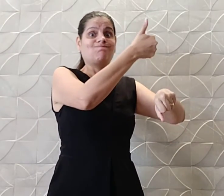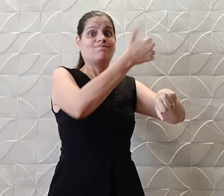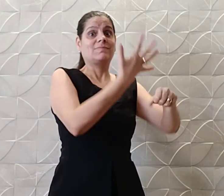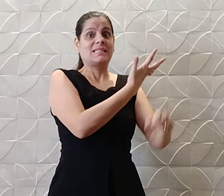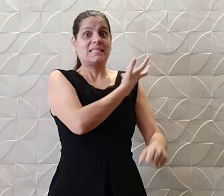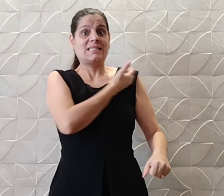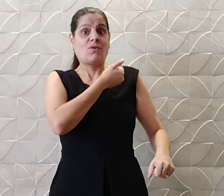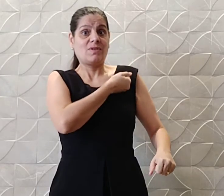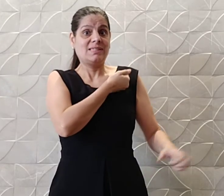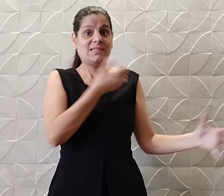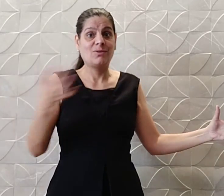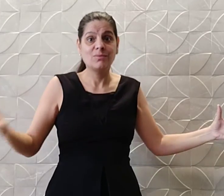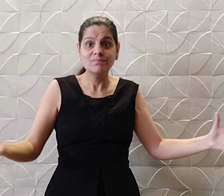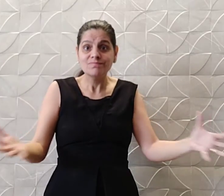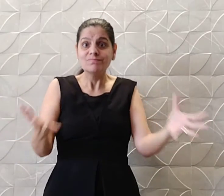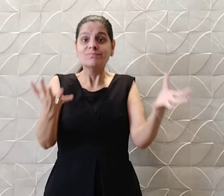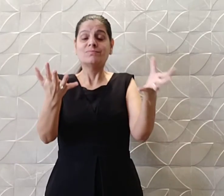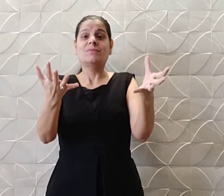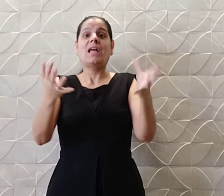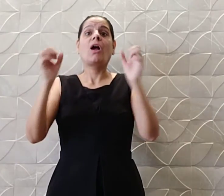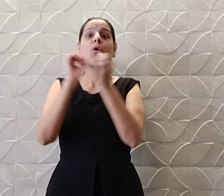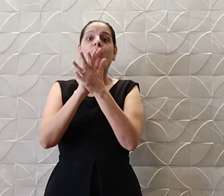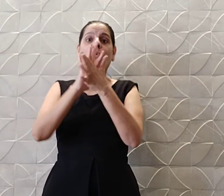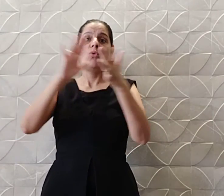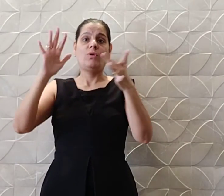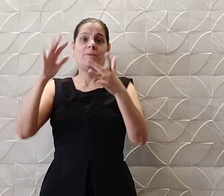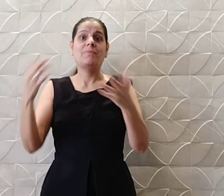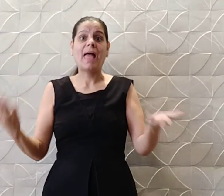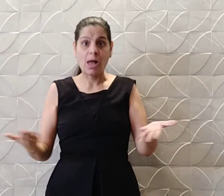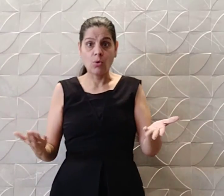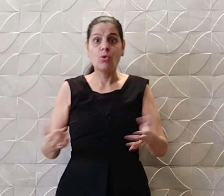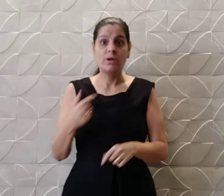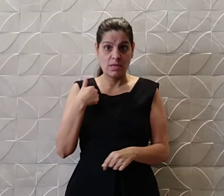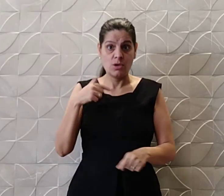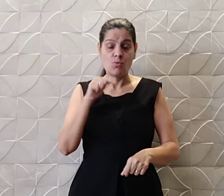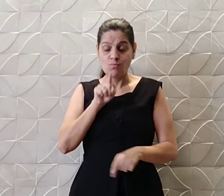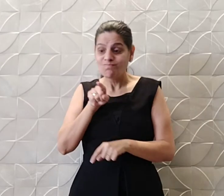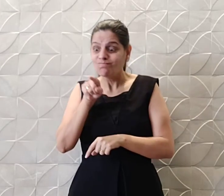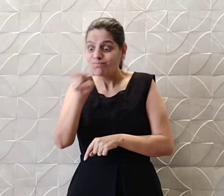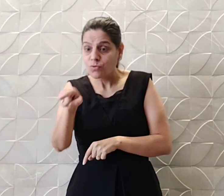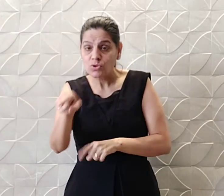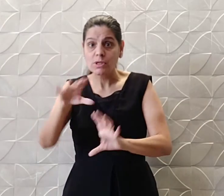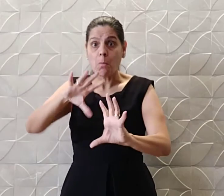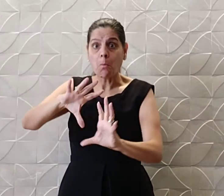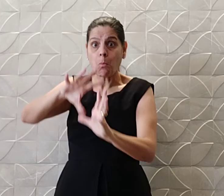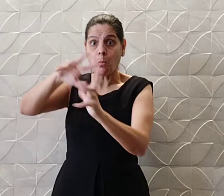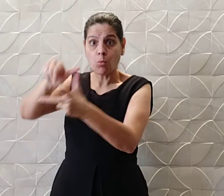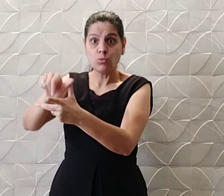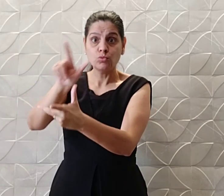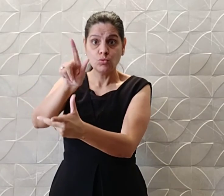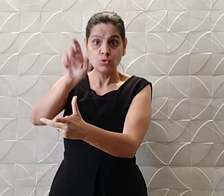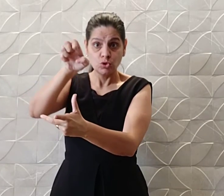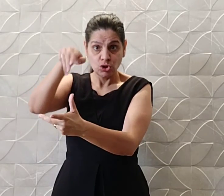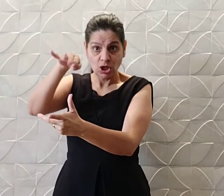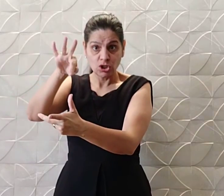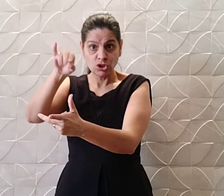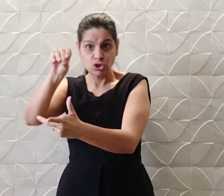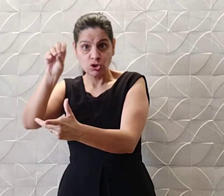Dirijo-me especialmente a vocês, gentios, e uma vez que fui designado apóstolo aos gentios, enfatizo isso.